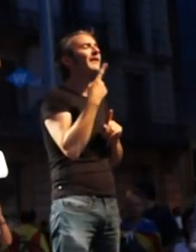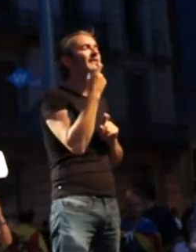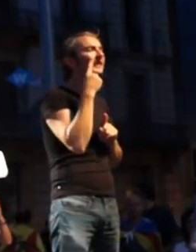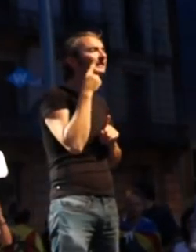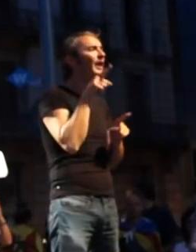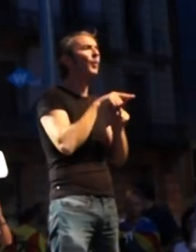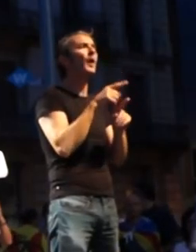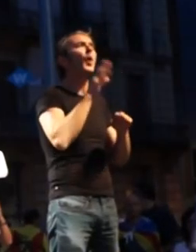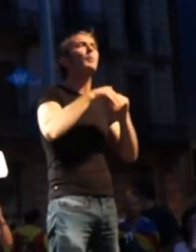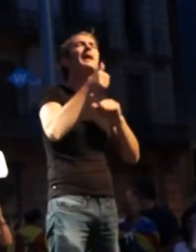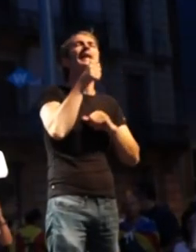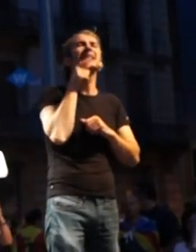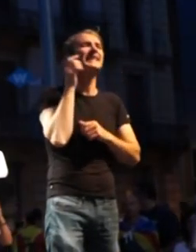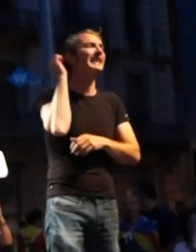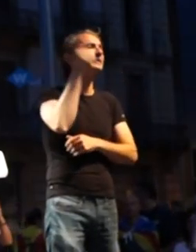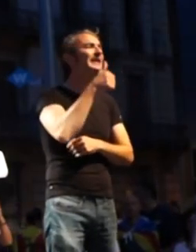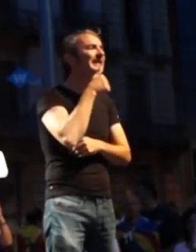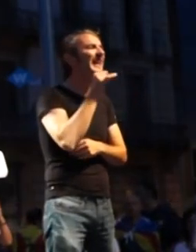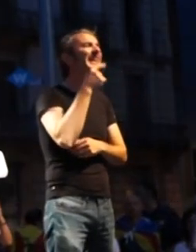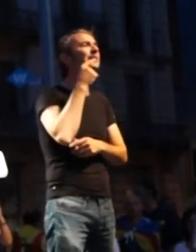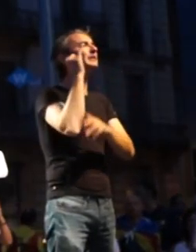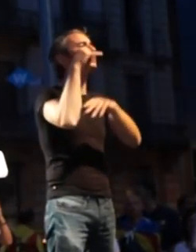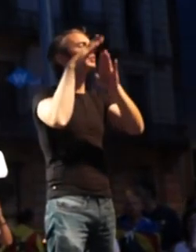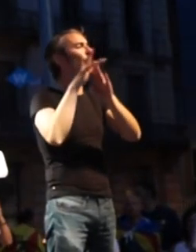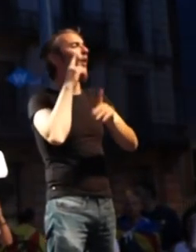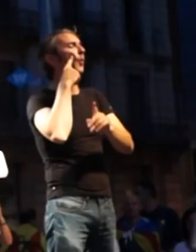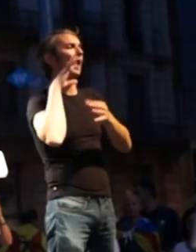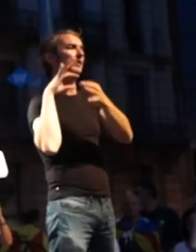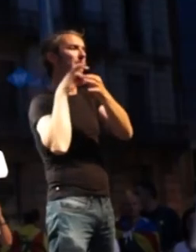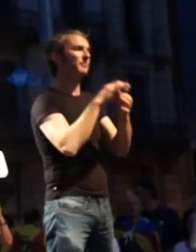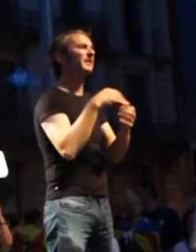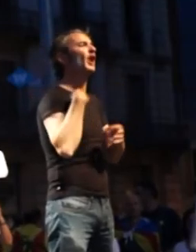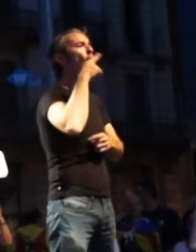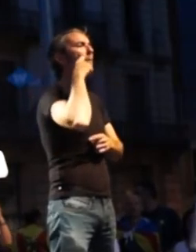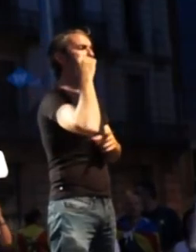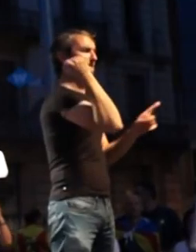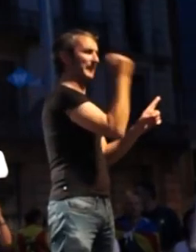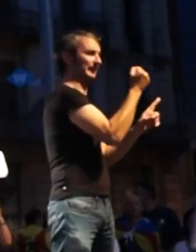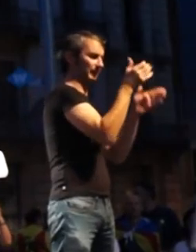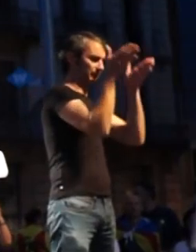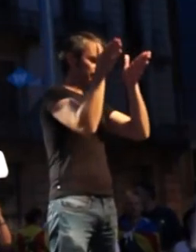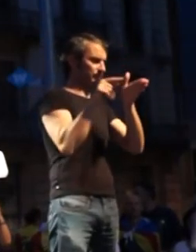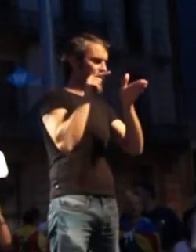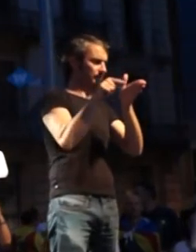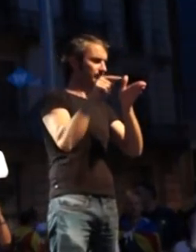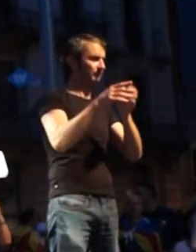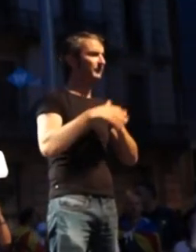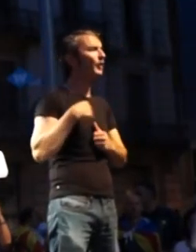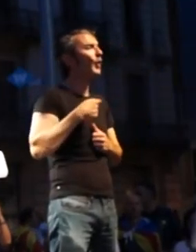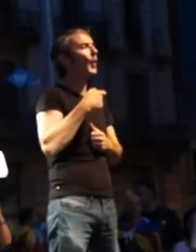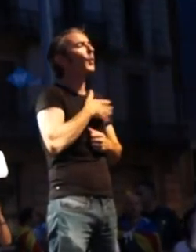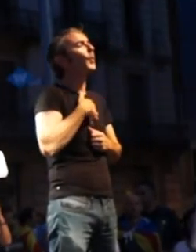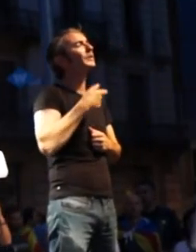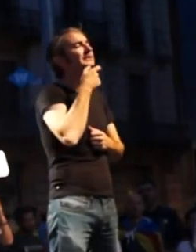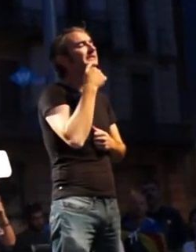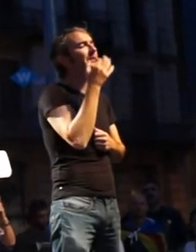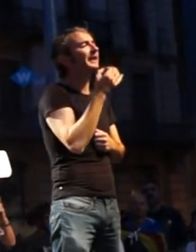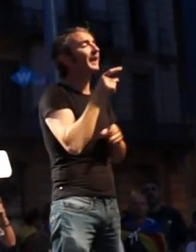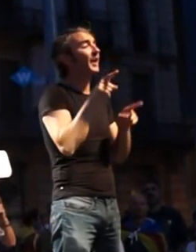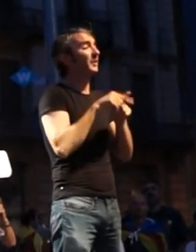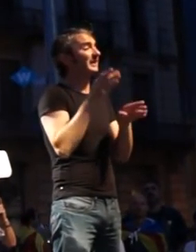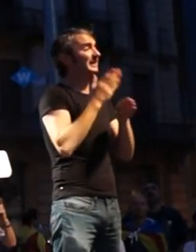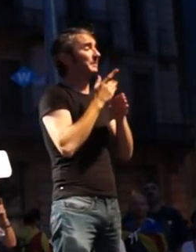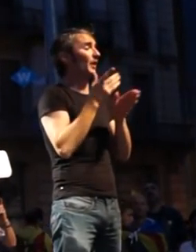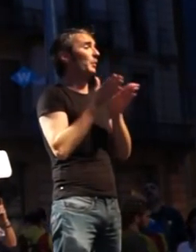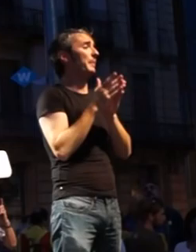sistema assassí, ni unes institucions còmplices, ni uns homes executors. M'agradaria saber què passaria si, com sempre diu el company